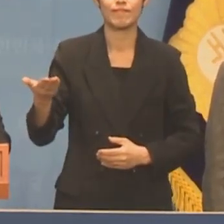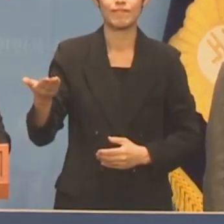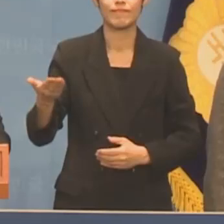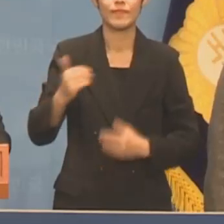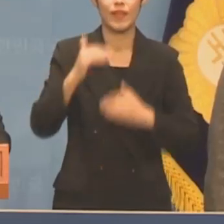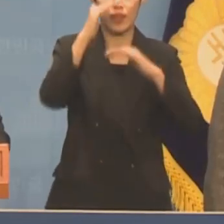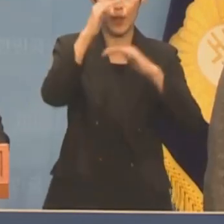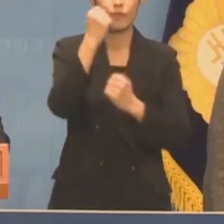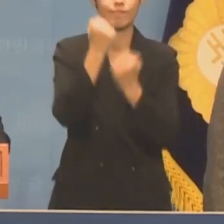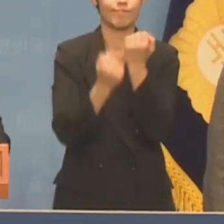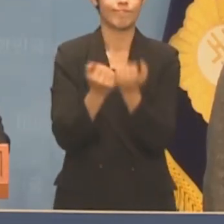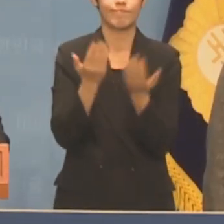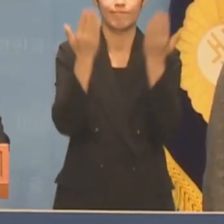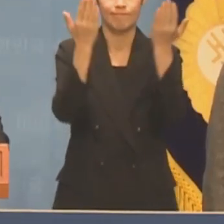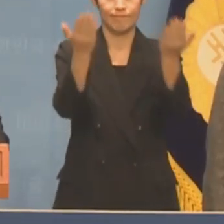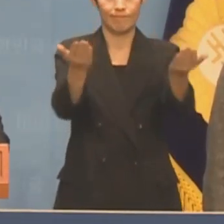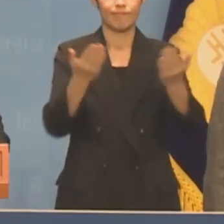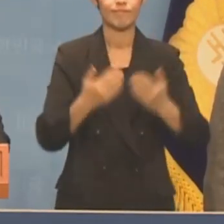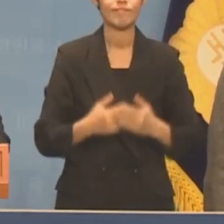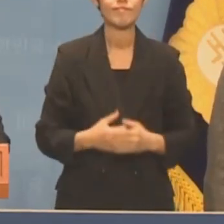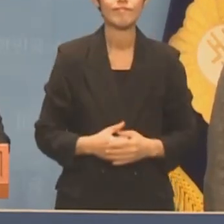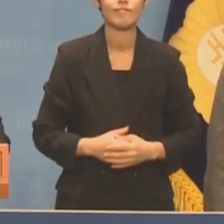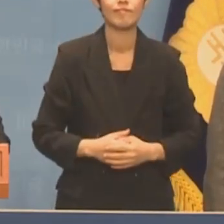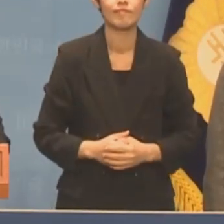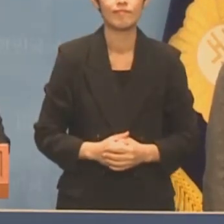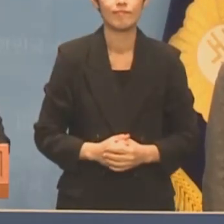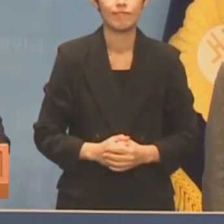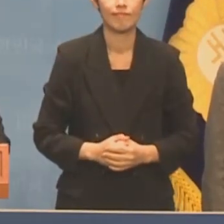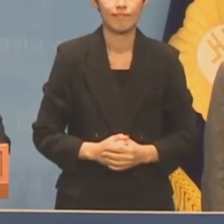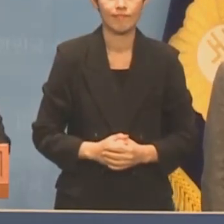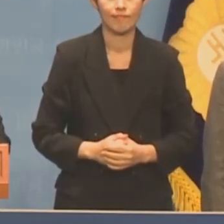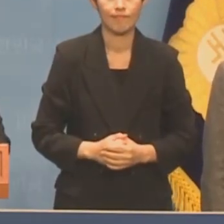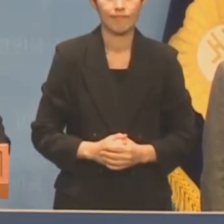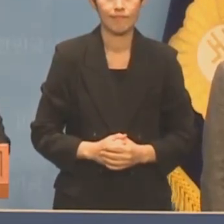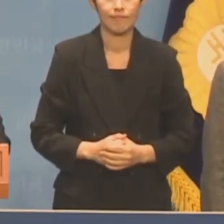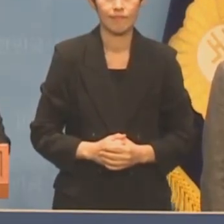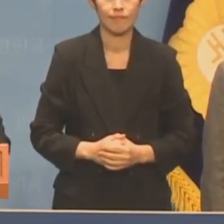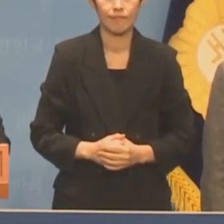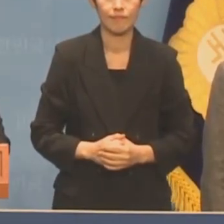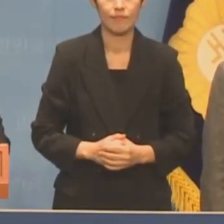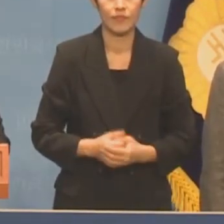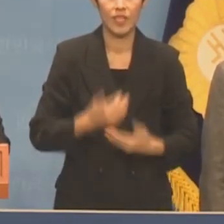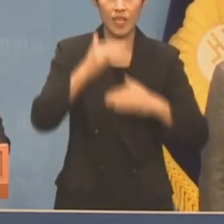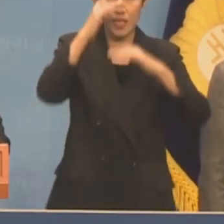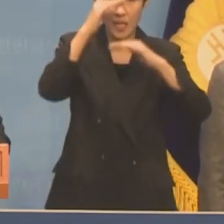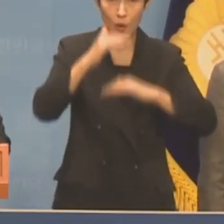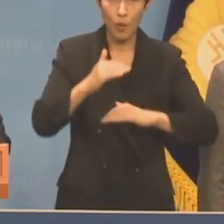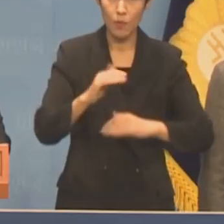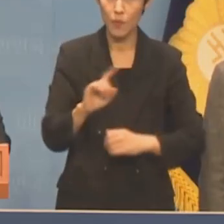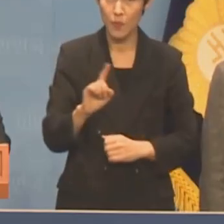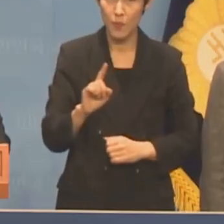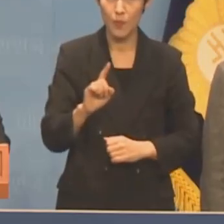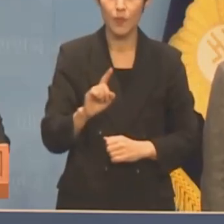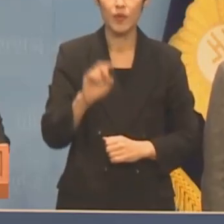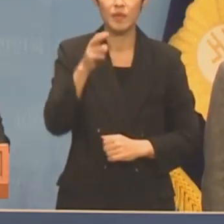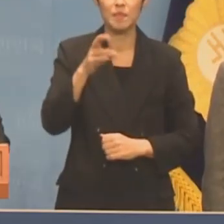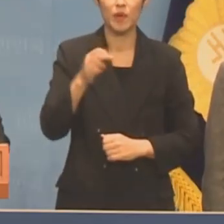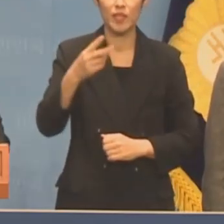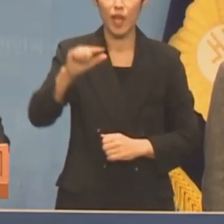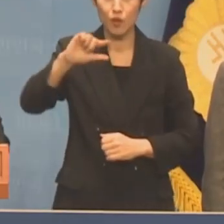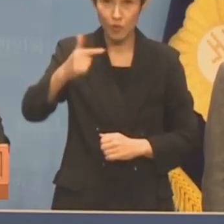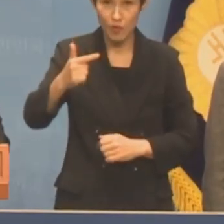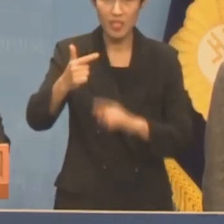기자회견문을 통해서 낱낱이 여러분께 알려드리겠습니다. 그리고 이런 내용이 있었습니다.